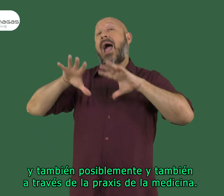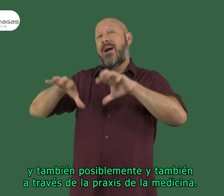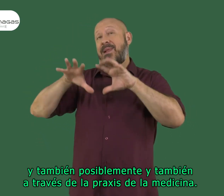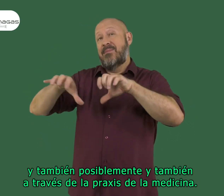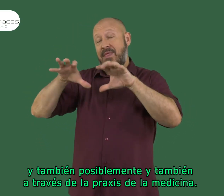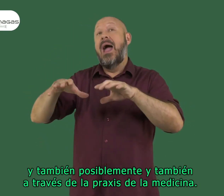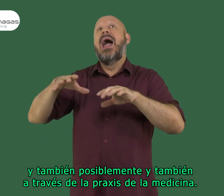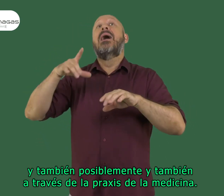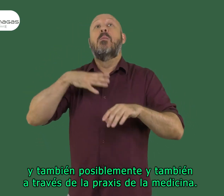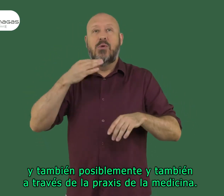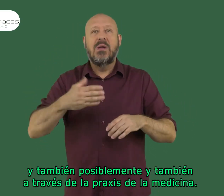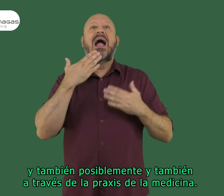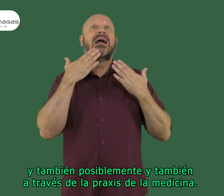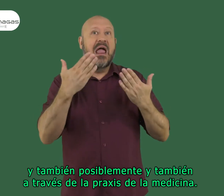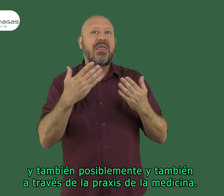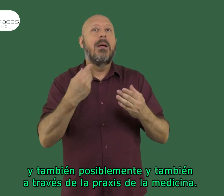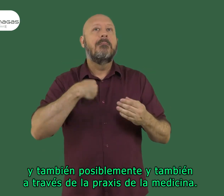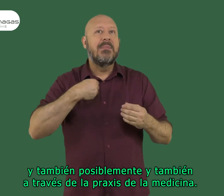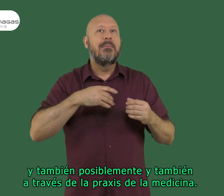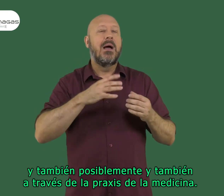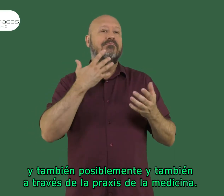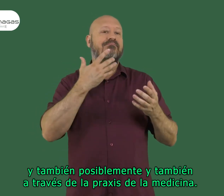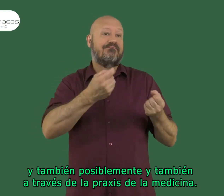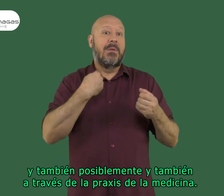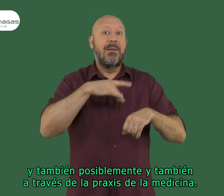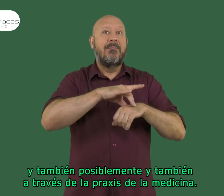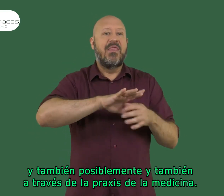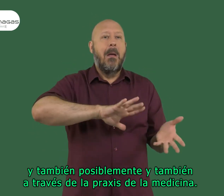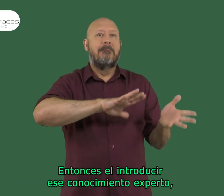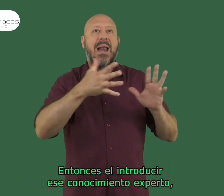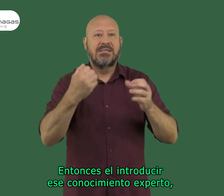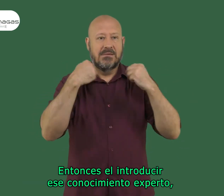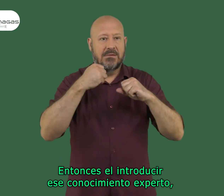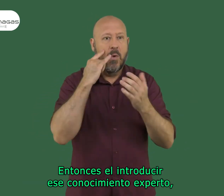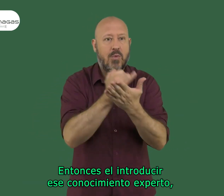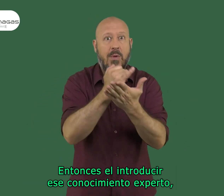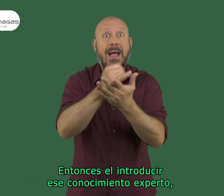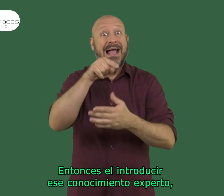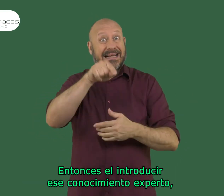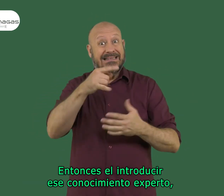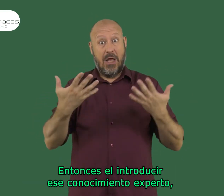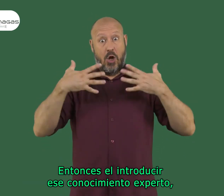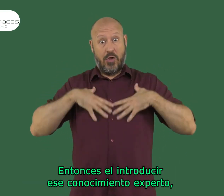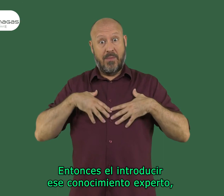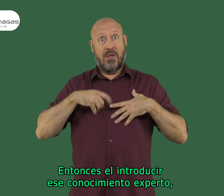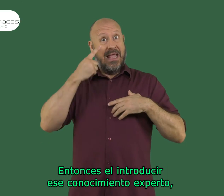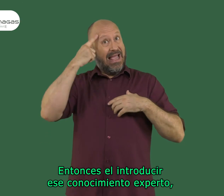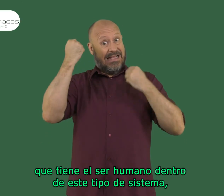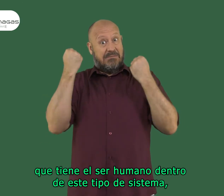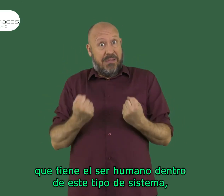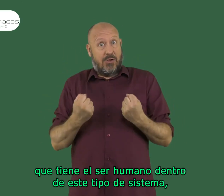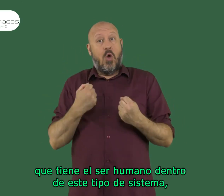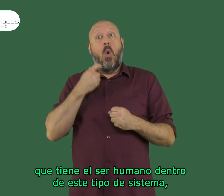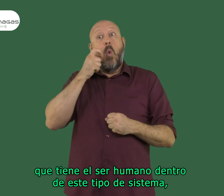y también a través de la praxis de la medicina. Entonces, el introducir ese conocimiento experto